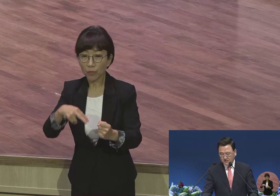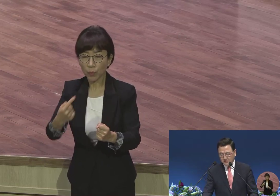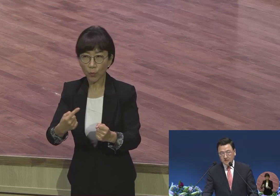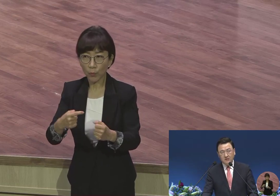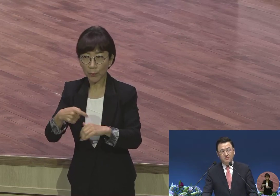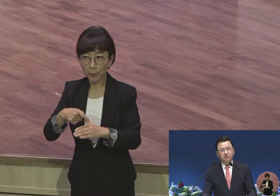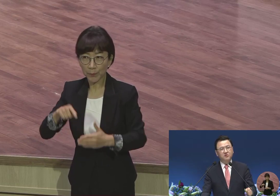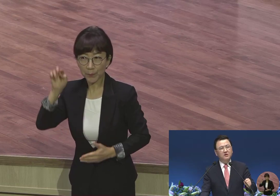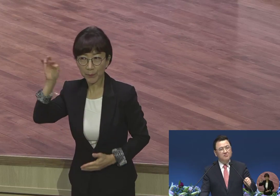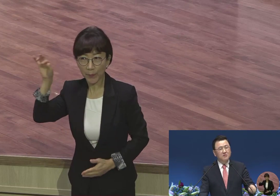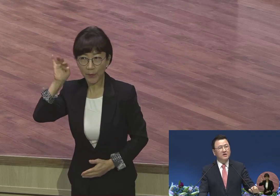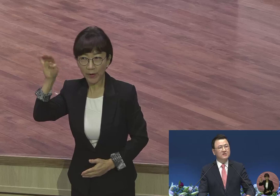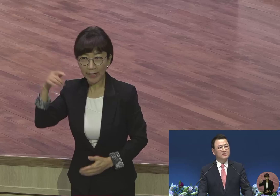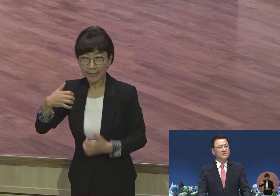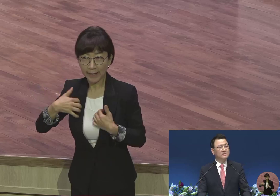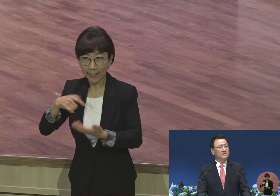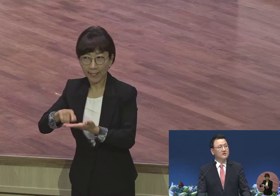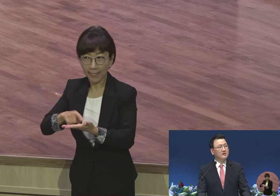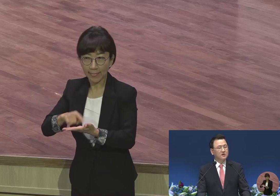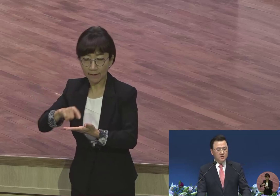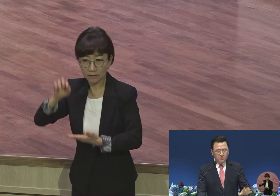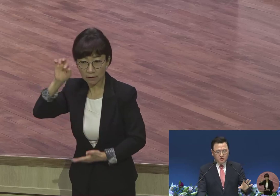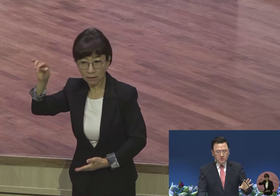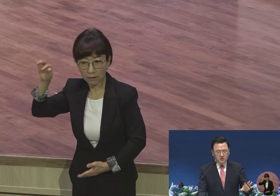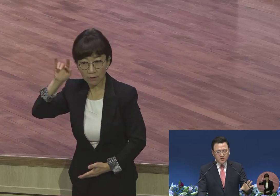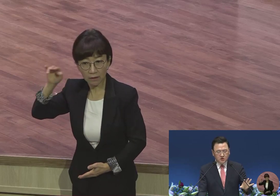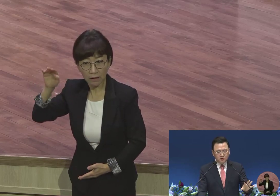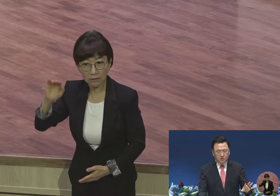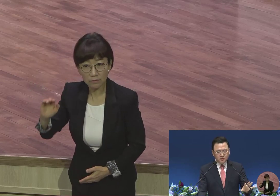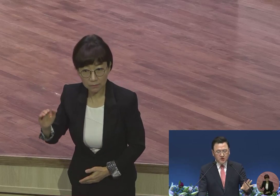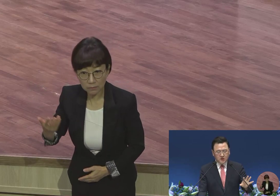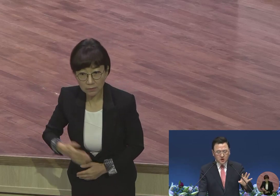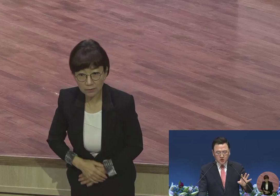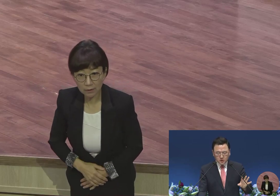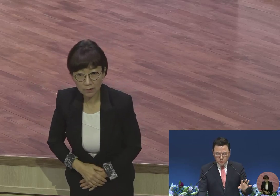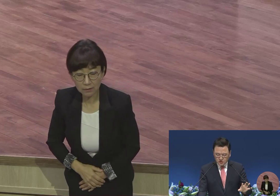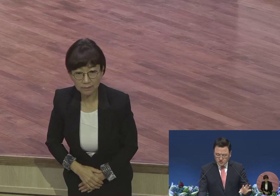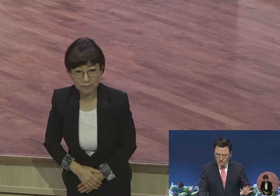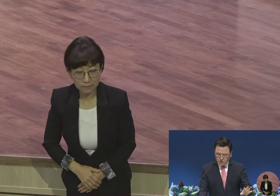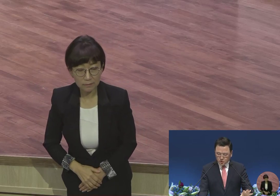강력합니다. 후대를 멸망시키는. 여러분 5년 전에 저 유럽이